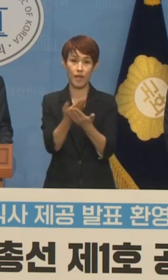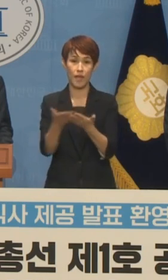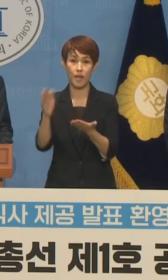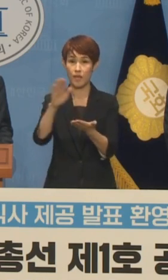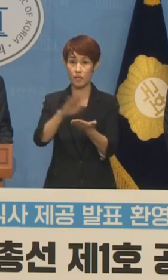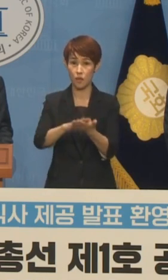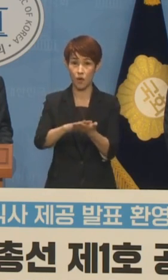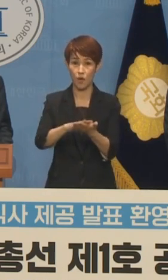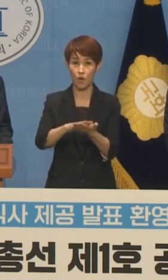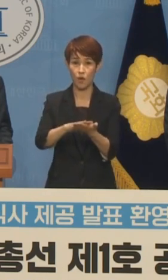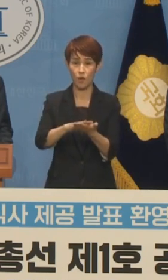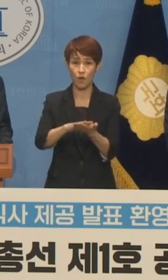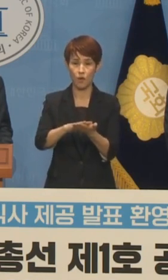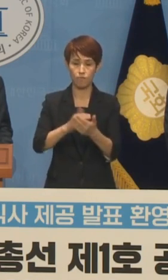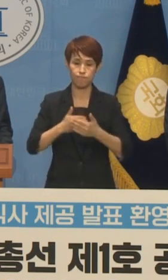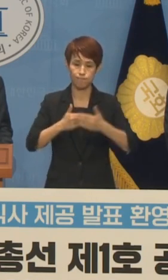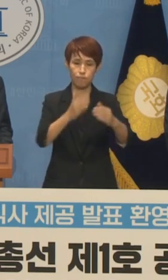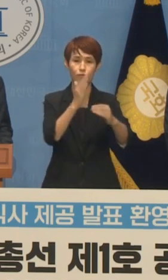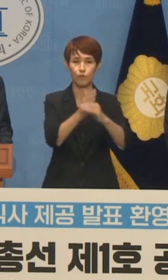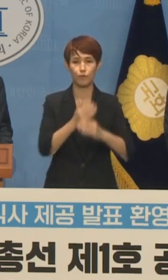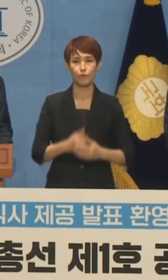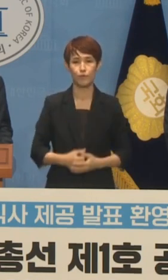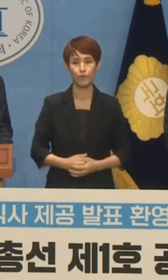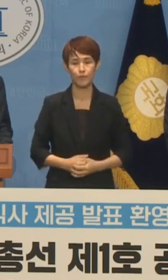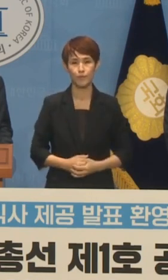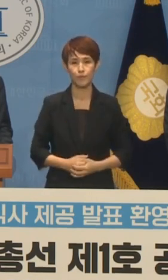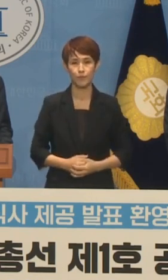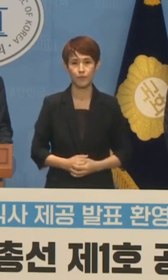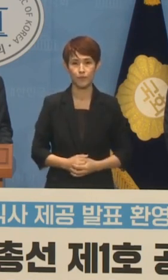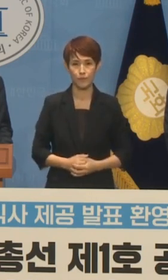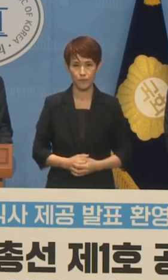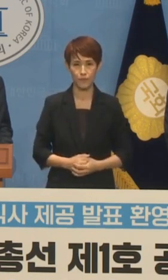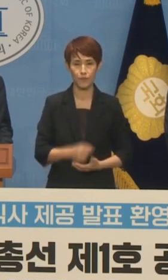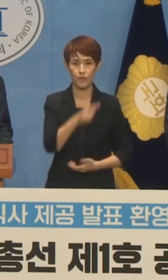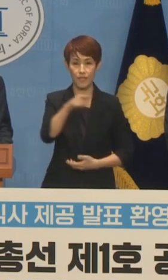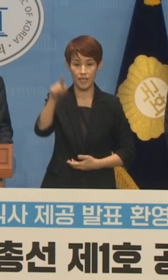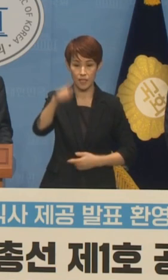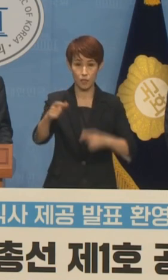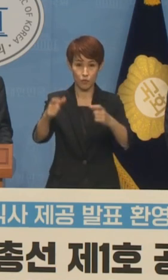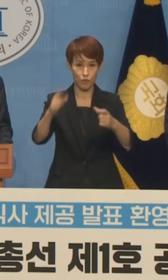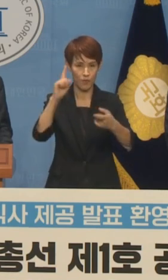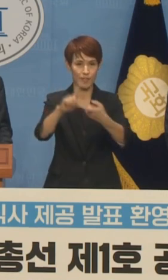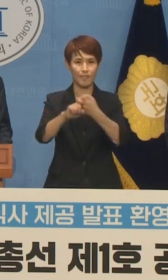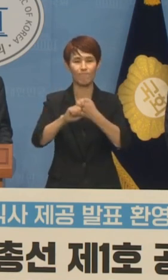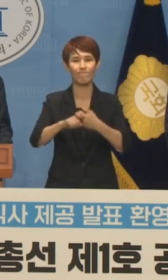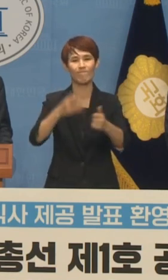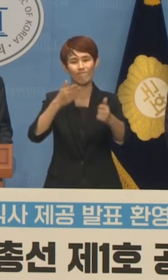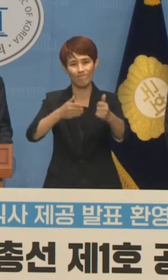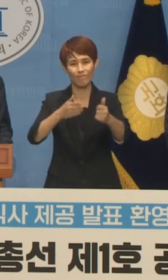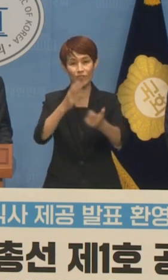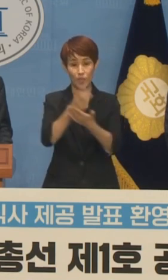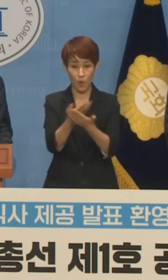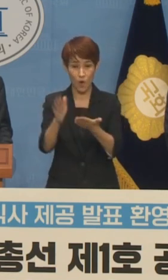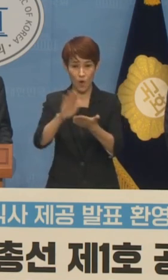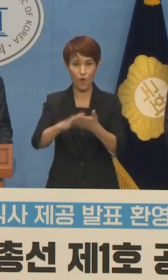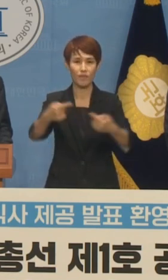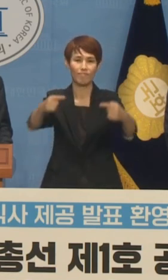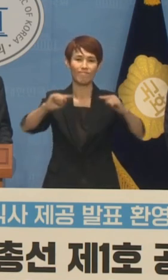차원에서의 조례 개정을 추진하고 있습니다. 이 조례에 대해서도 각 자치구에서 관심을 가져주고 함께 제도 개선에 참여해 주실